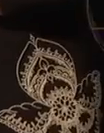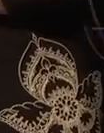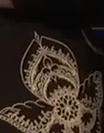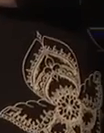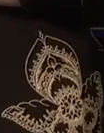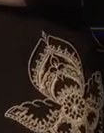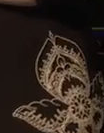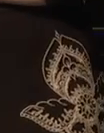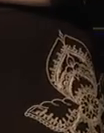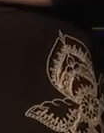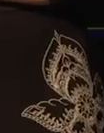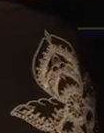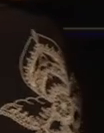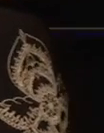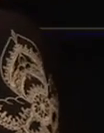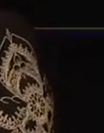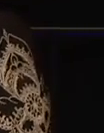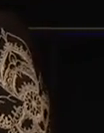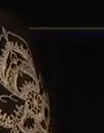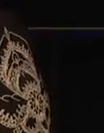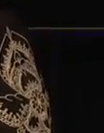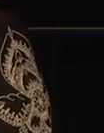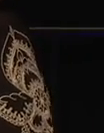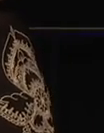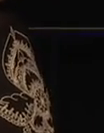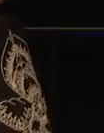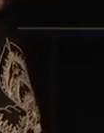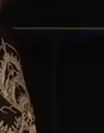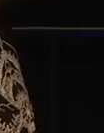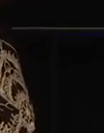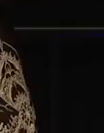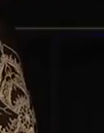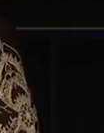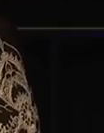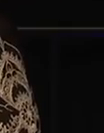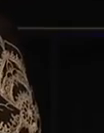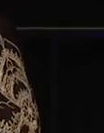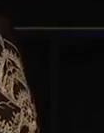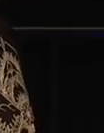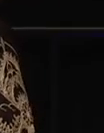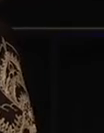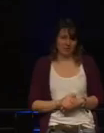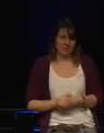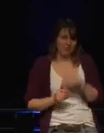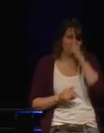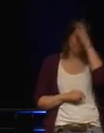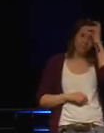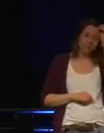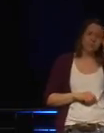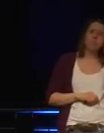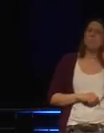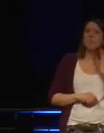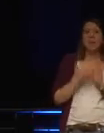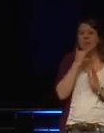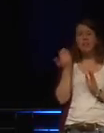internet también os enseñan publicidad pornográfica, así que no lo recomendaría para vuestros